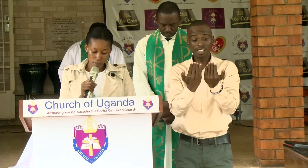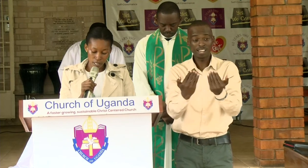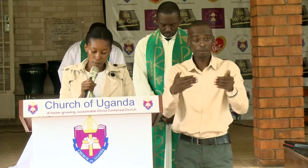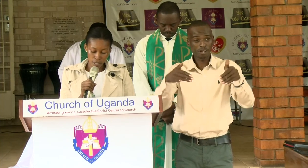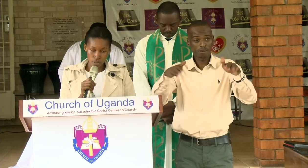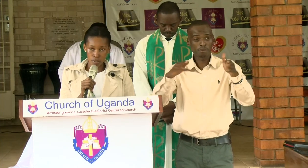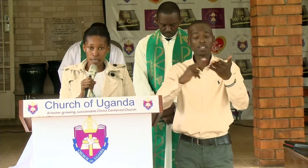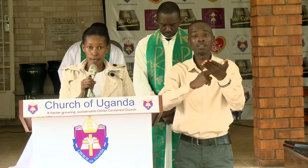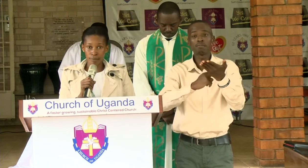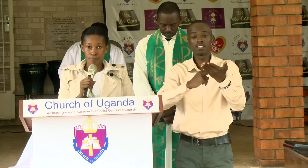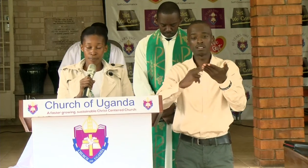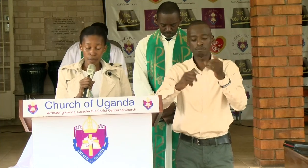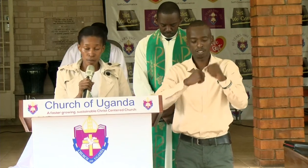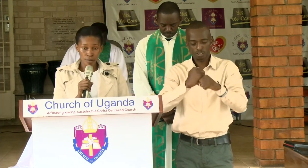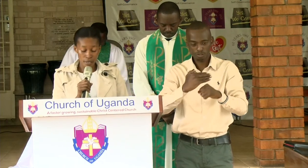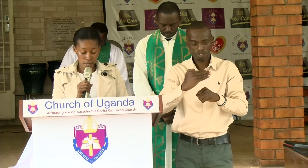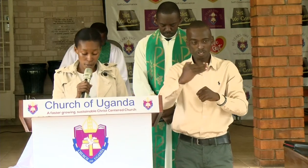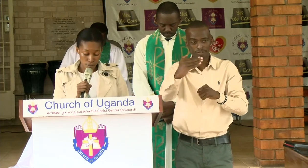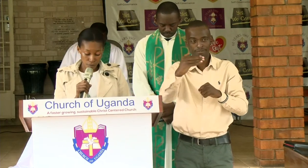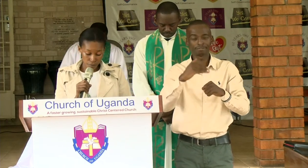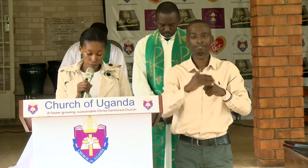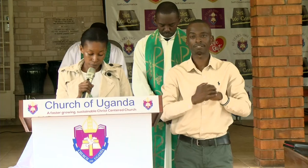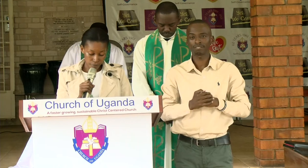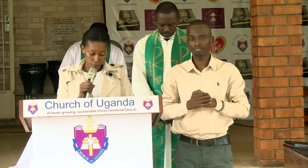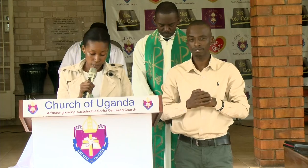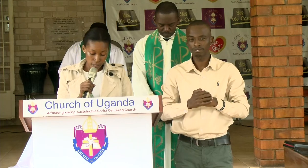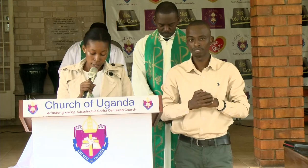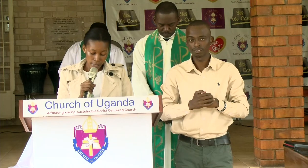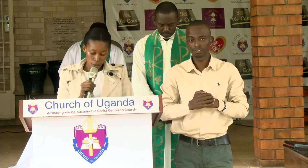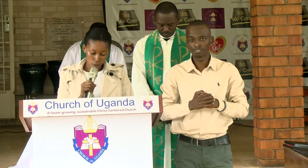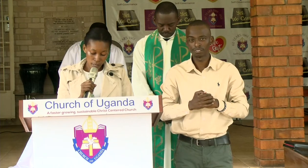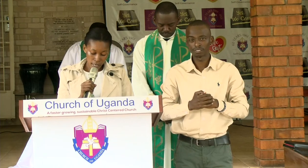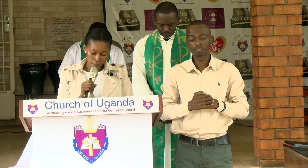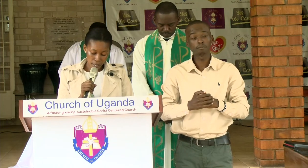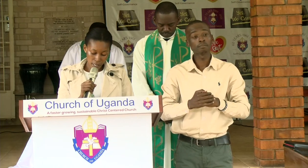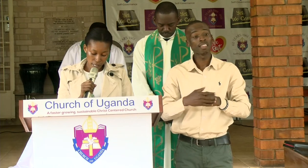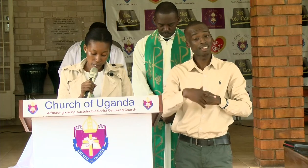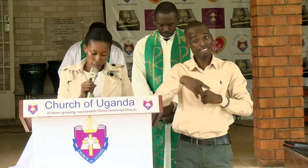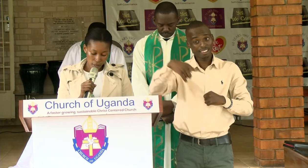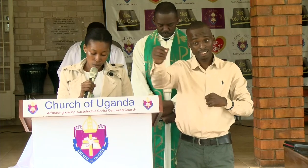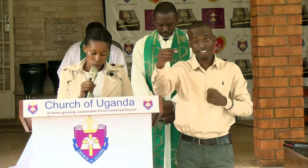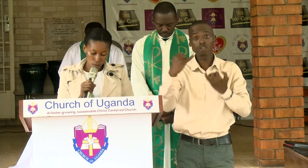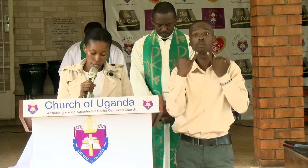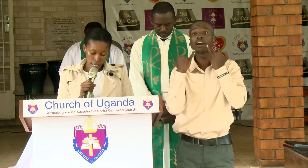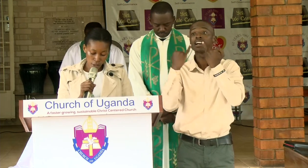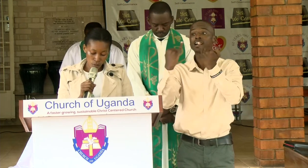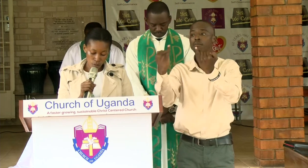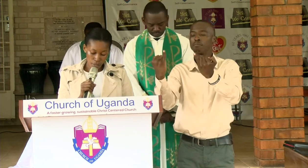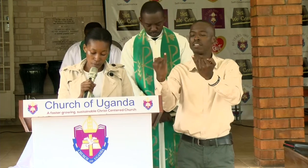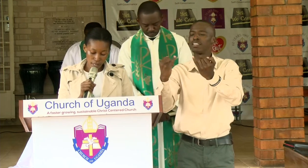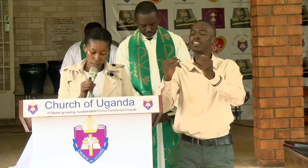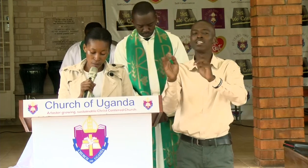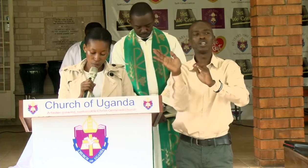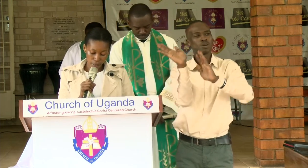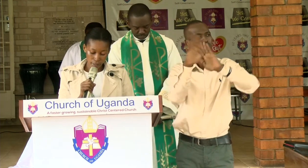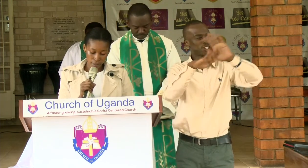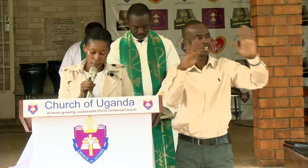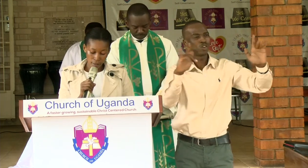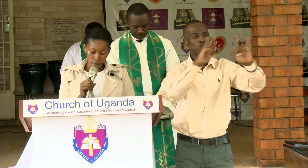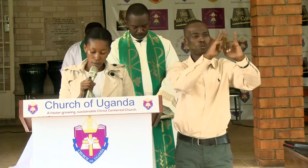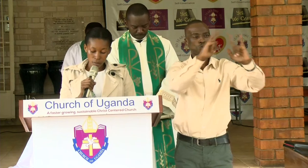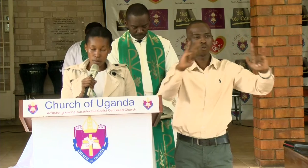baabwe emirembe gyonna. Olwasatu. Genda obagambe nti, muddeeyo mu weema